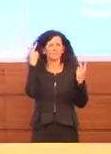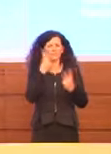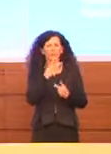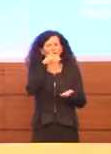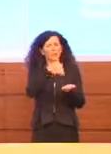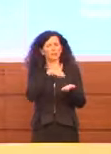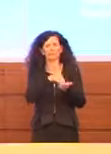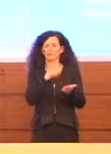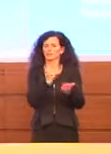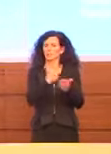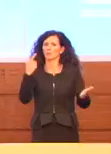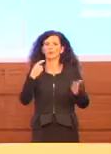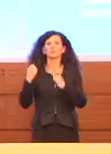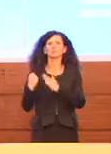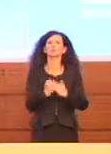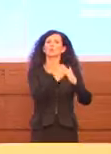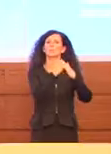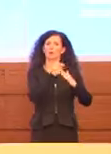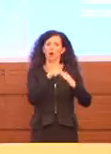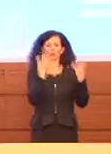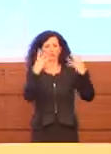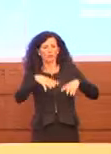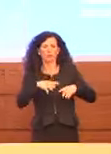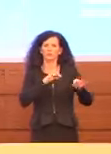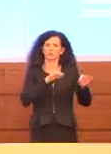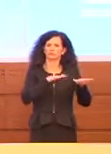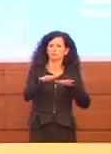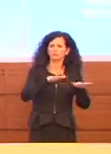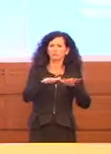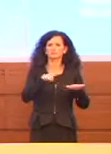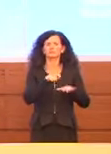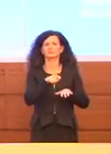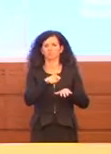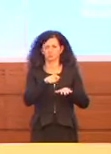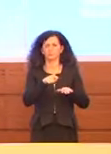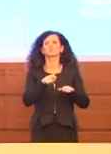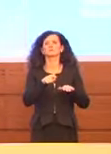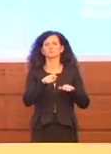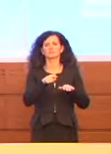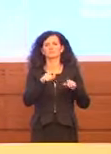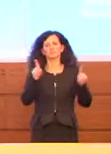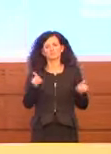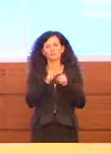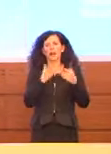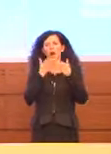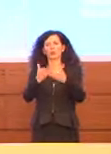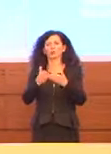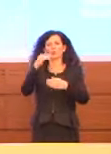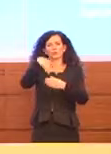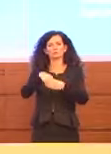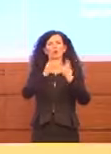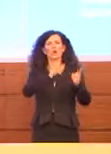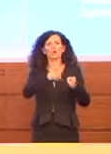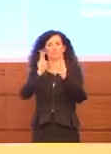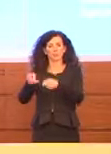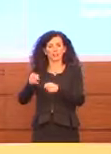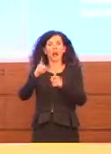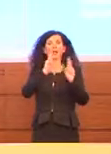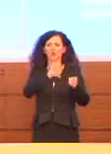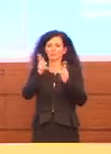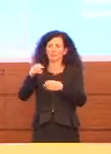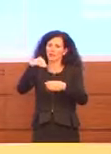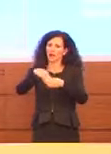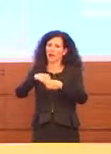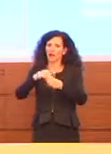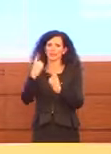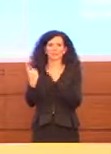per il loro supporto sia di logistica che per quanto riguarda il supporto alle strutture ospedaliere che erano in sofferenza